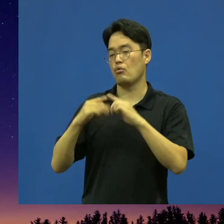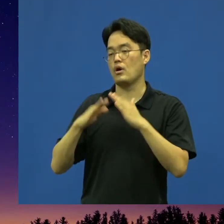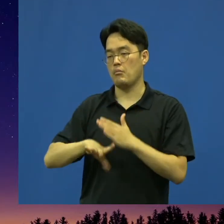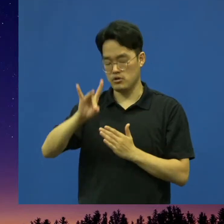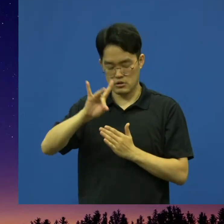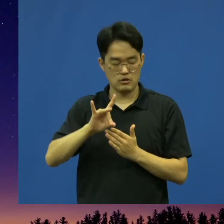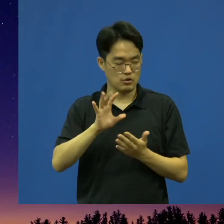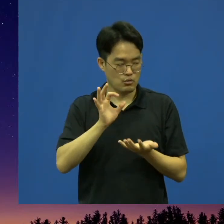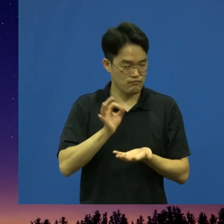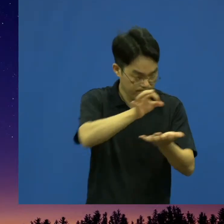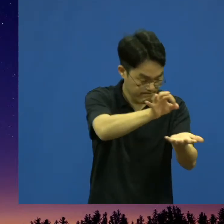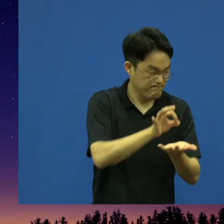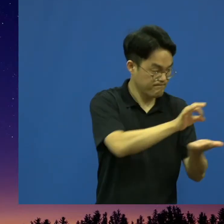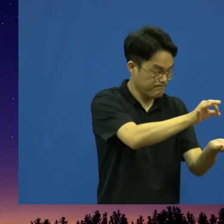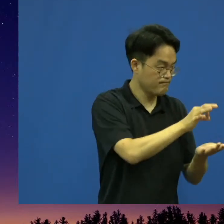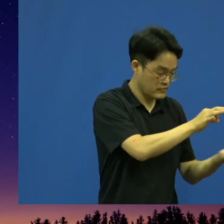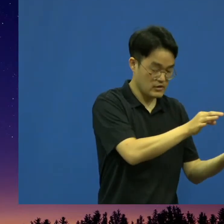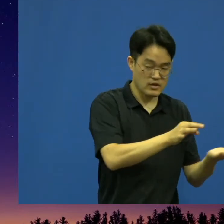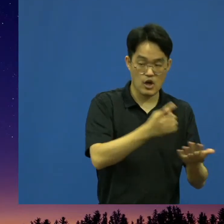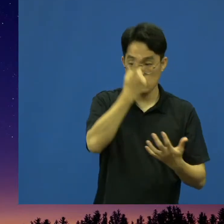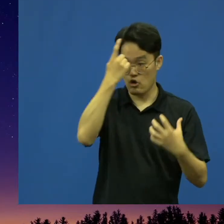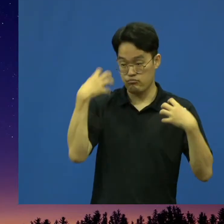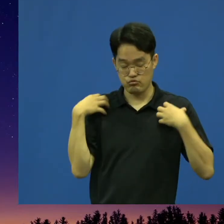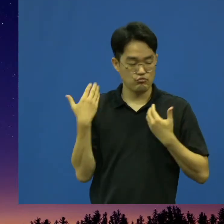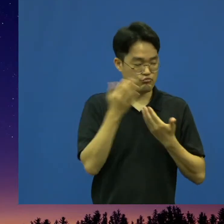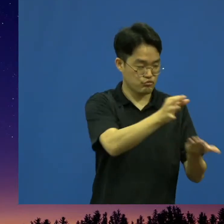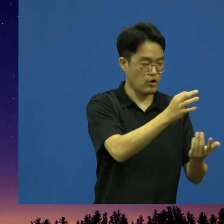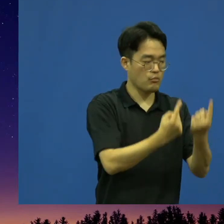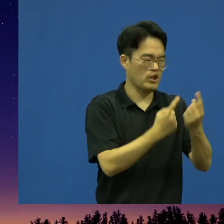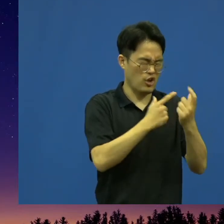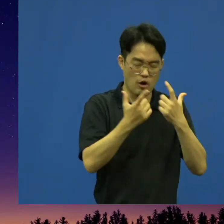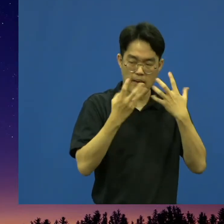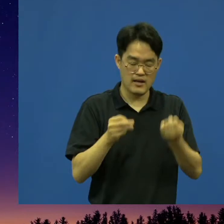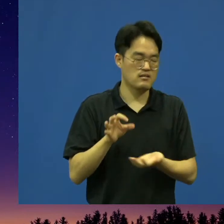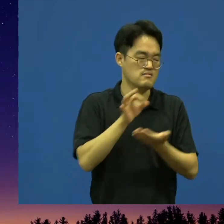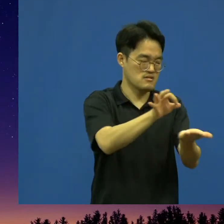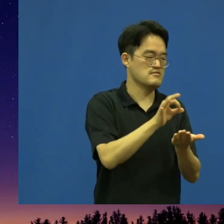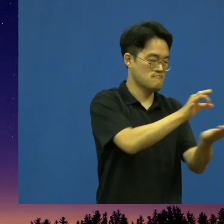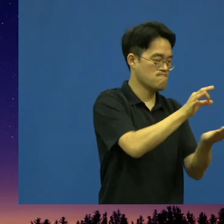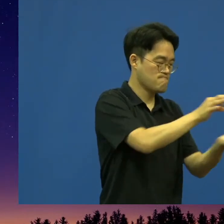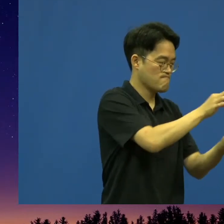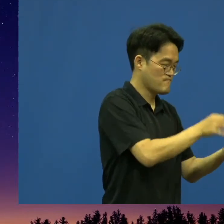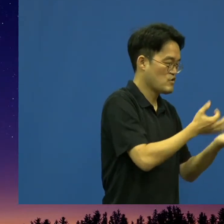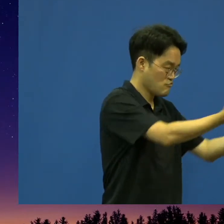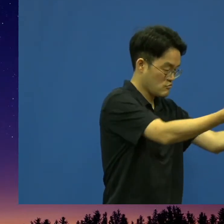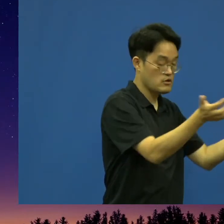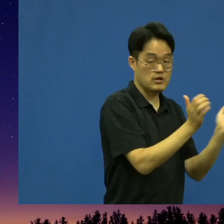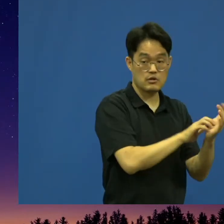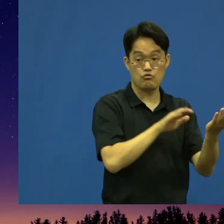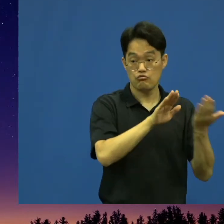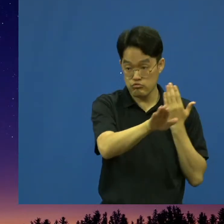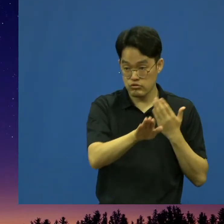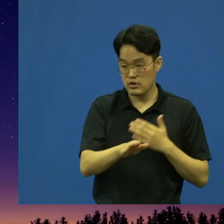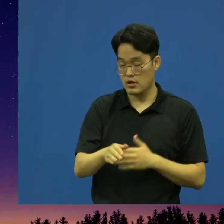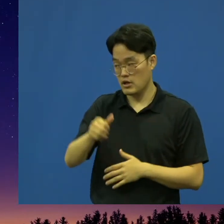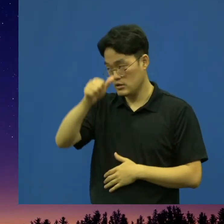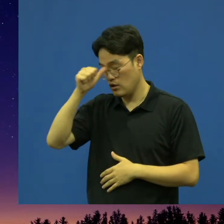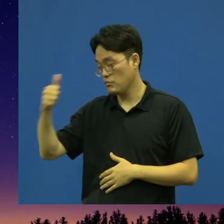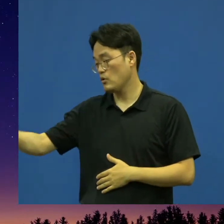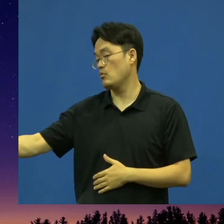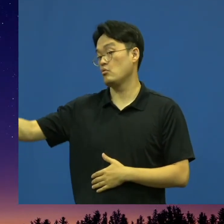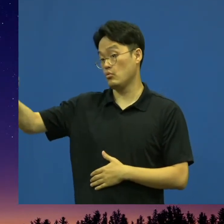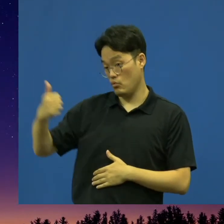나라가 주는 돈보다 더 많이 줬어요. 다 맞추고 나니까 그 장로님이 한 번 더 왔어요.